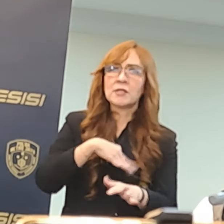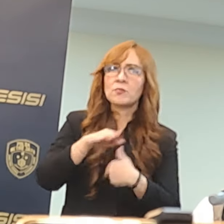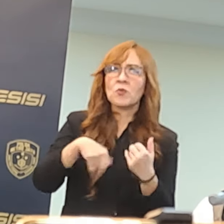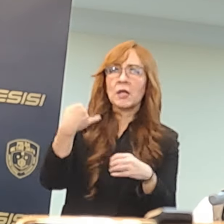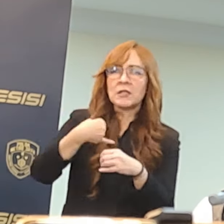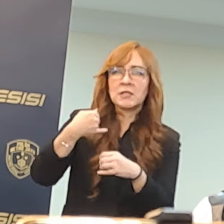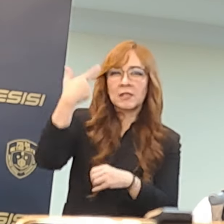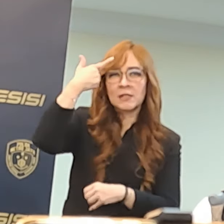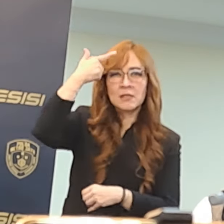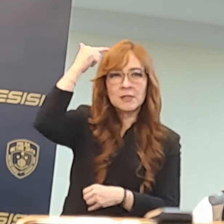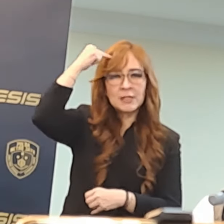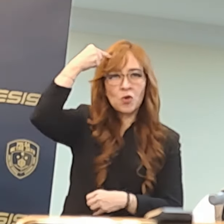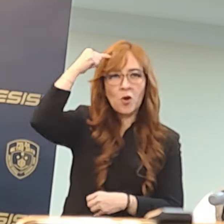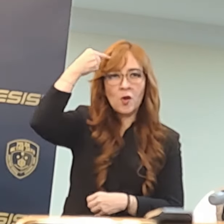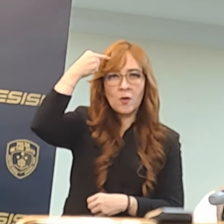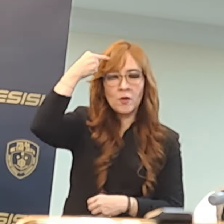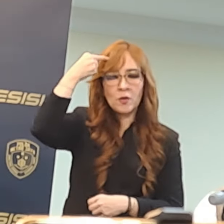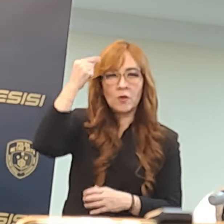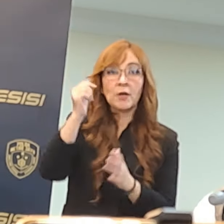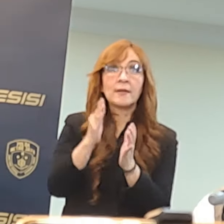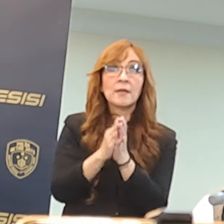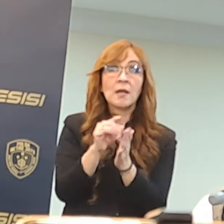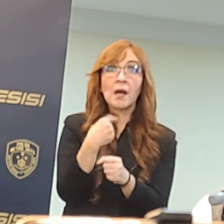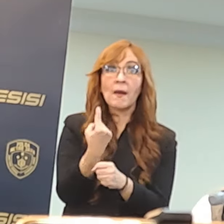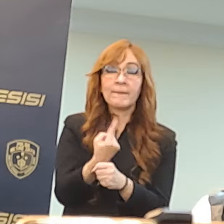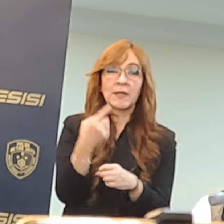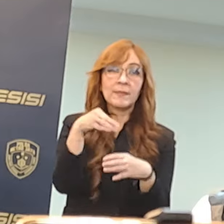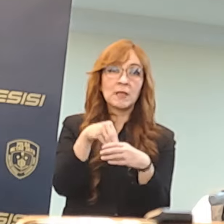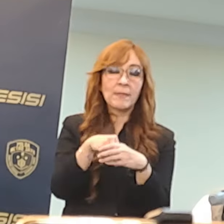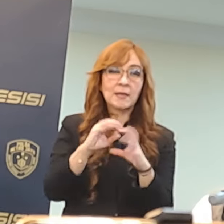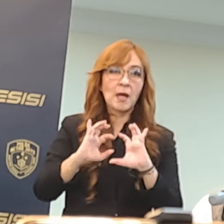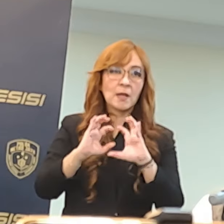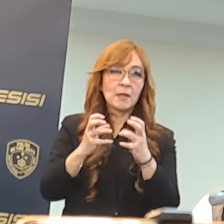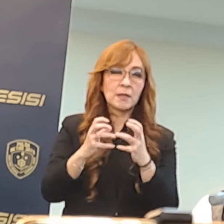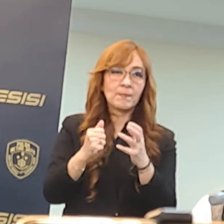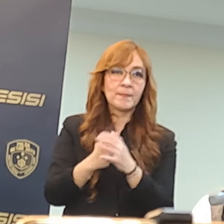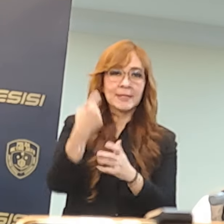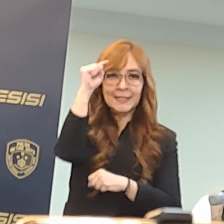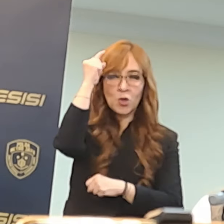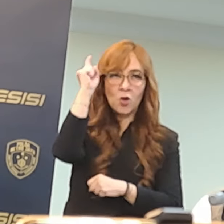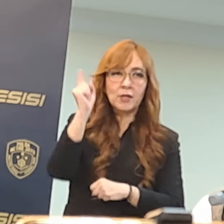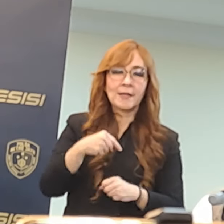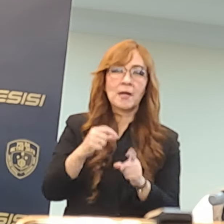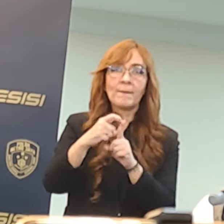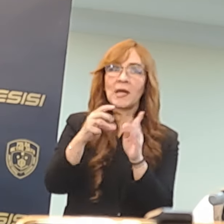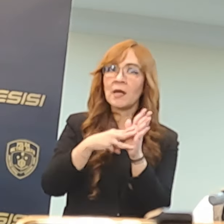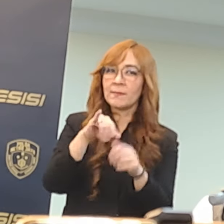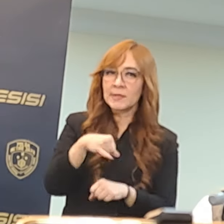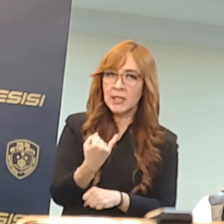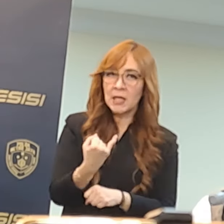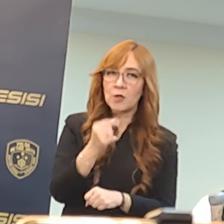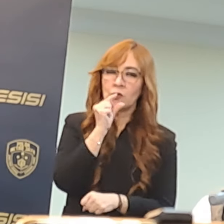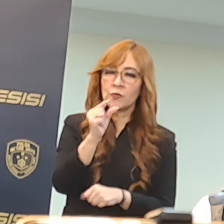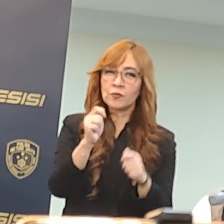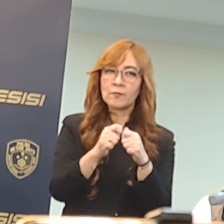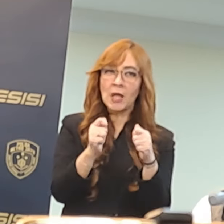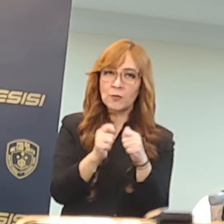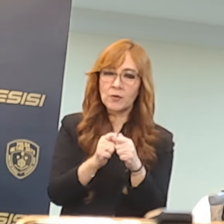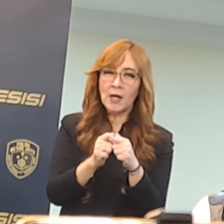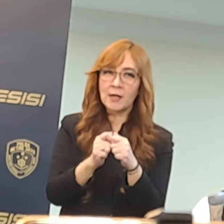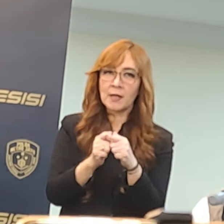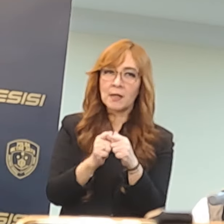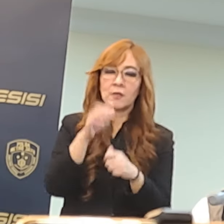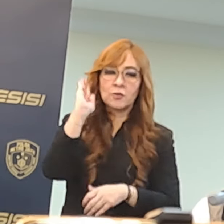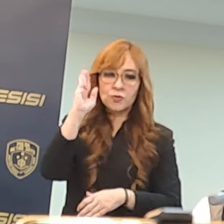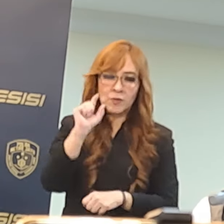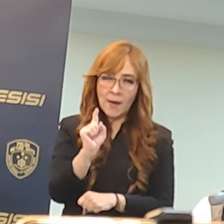dengan kompetensi psikologi forensik. Dan juga kami melibatkan tim bagian psikologi dari Polda Metro Jaya melakukan,